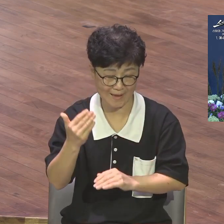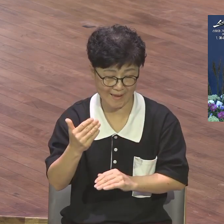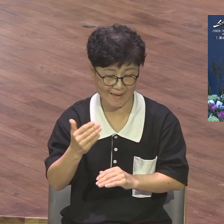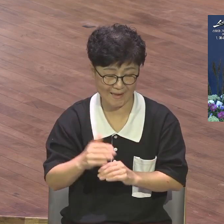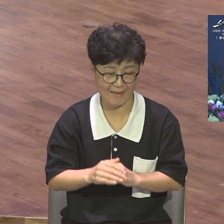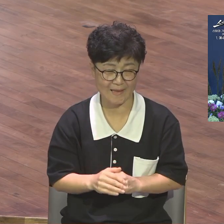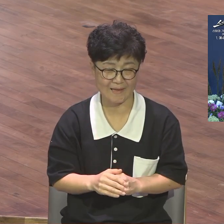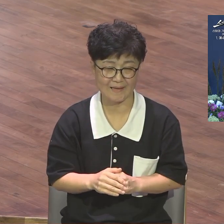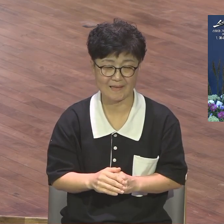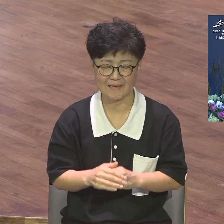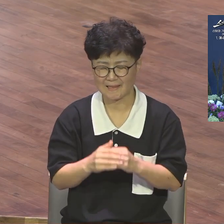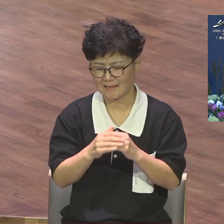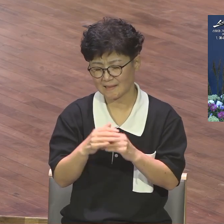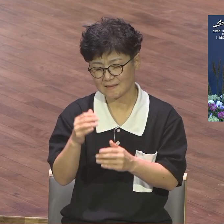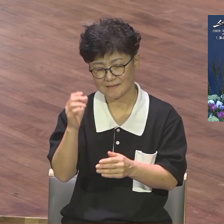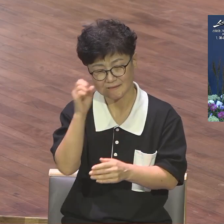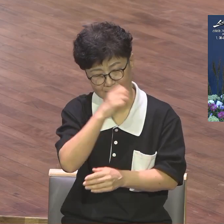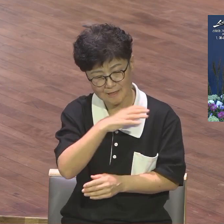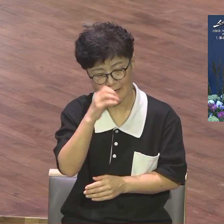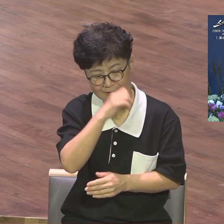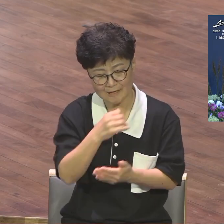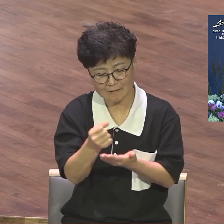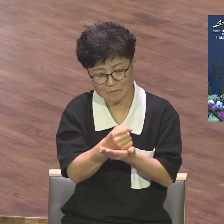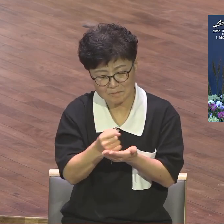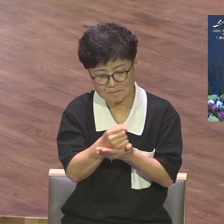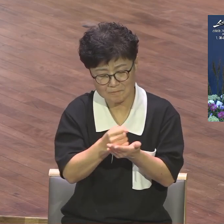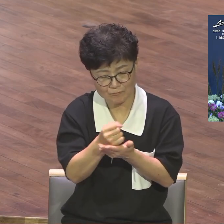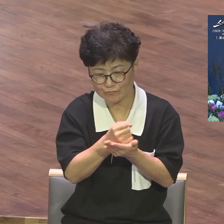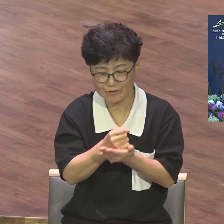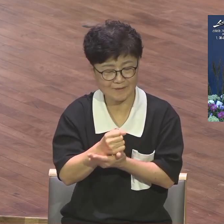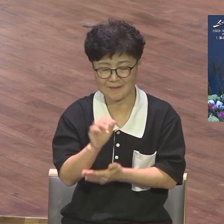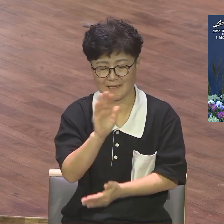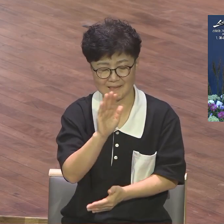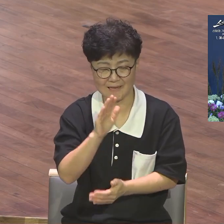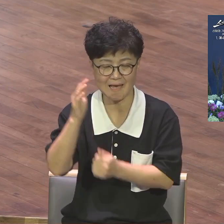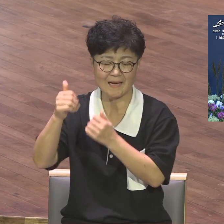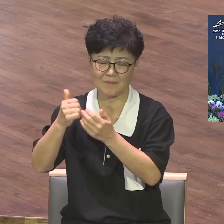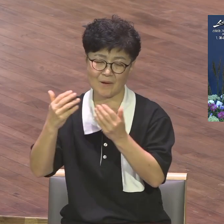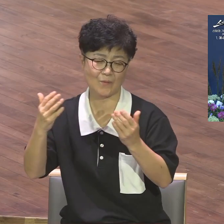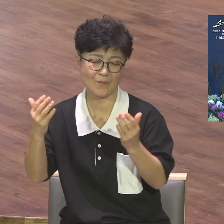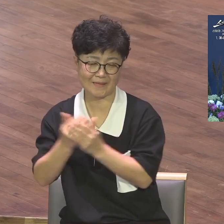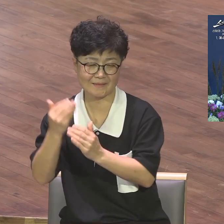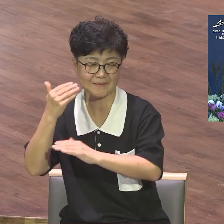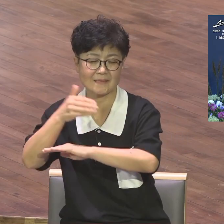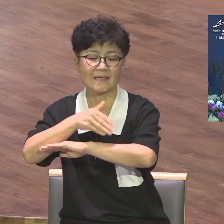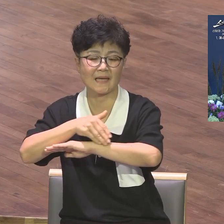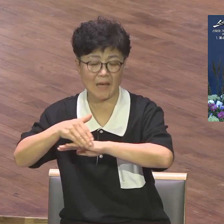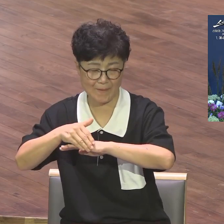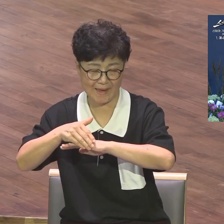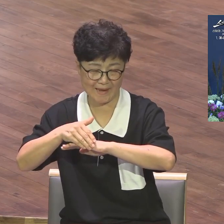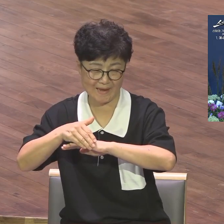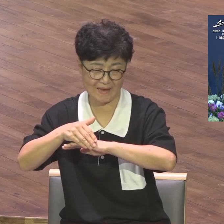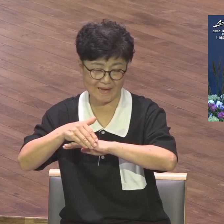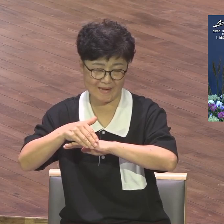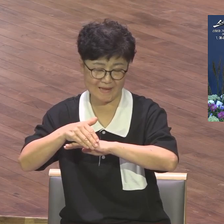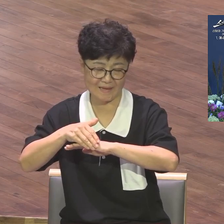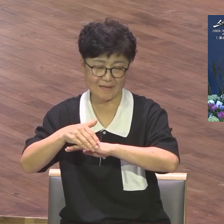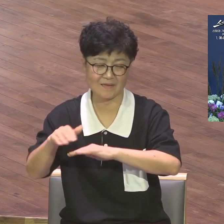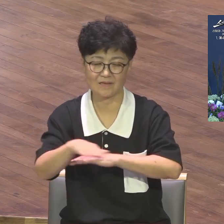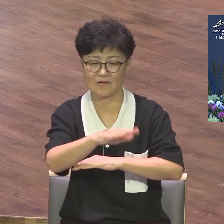것들이 사실은 그냥 환경 따라 부모 따라 온 것 같지만 하나님의 절대적인 주권 속에 여러분들이 발견되신